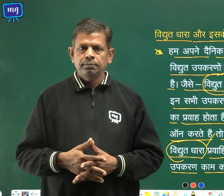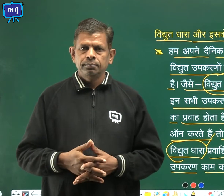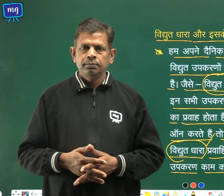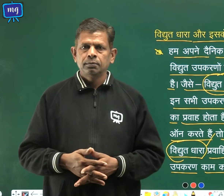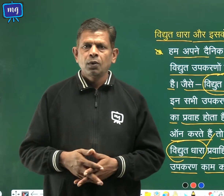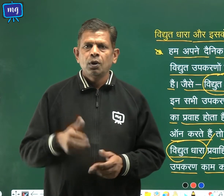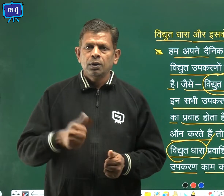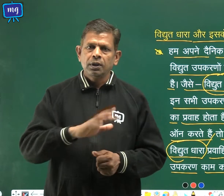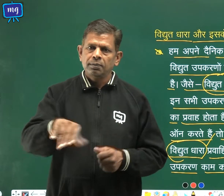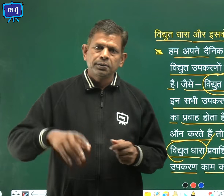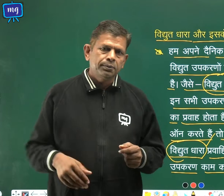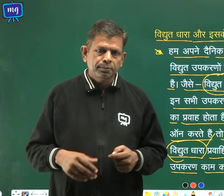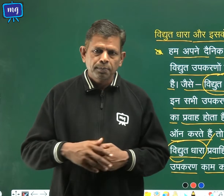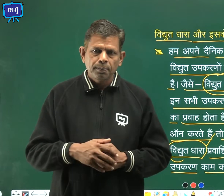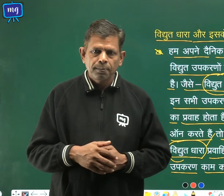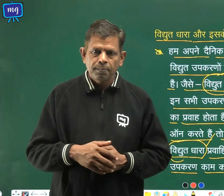ठीक है बच्चों।